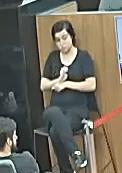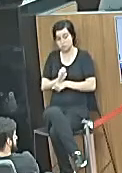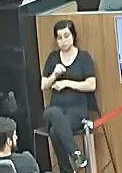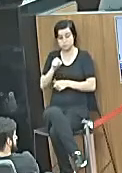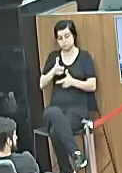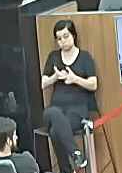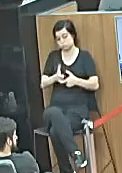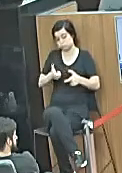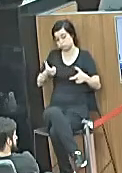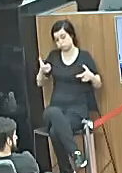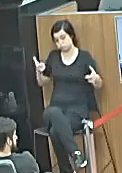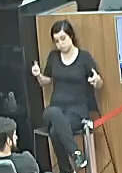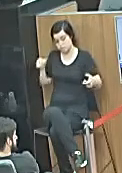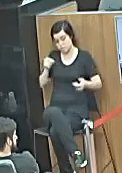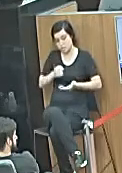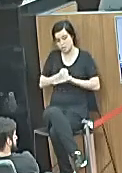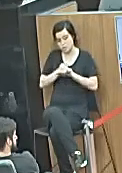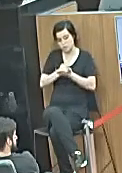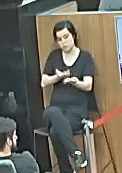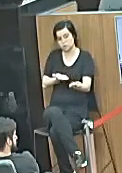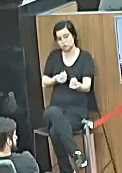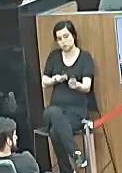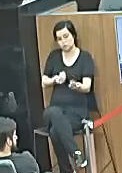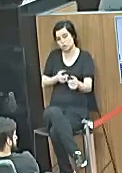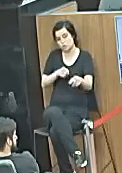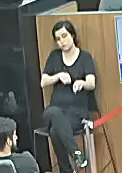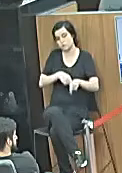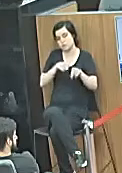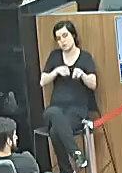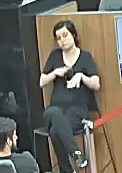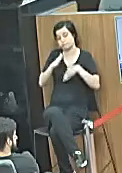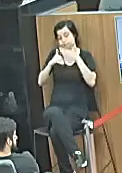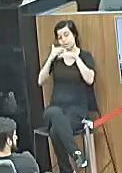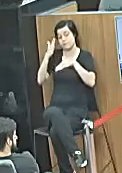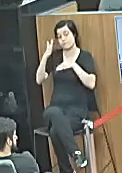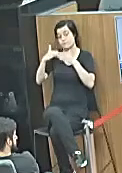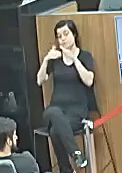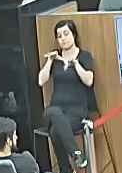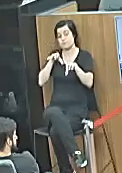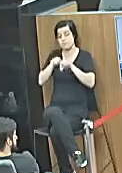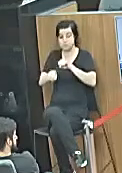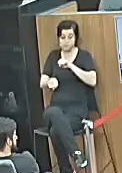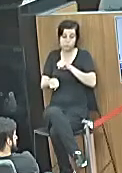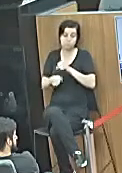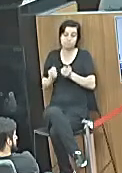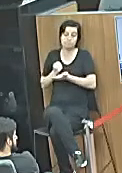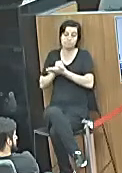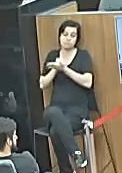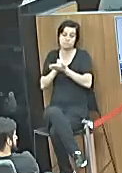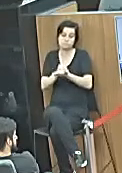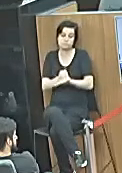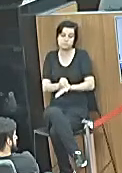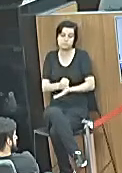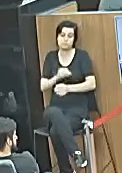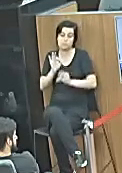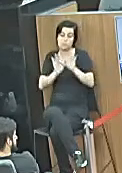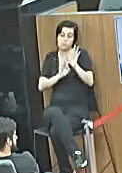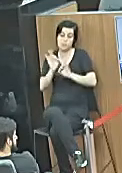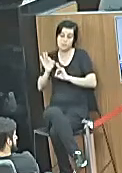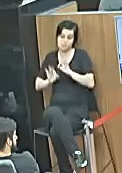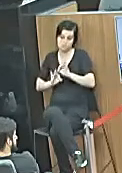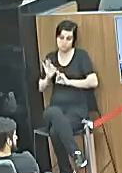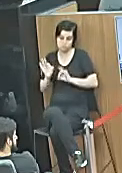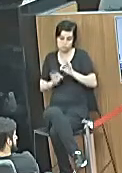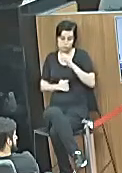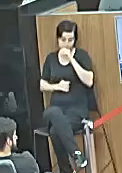atuação na formação dos jovens do campo com as seguintes intervenções no planejamento